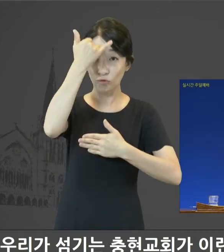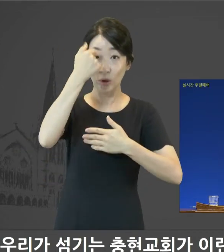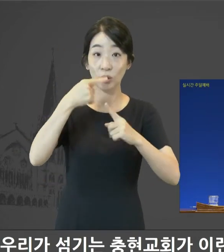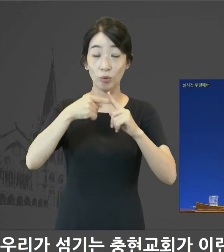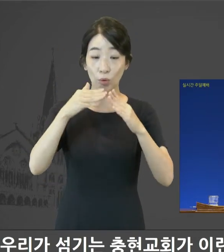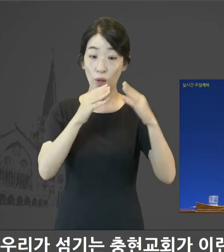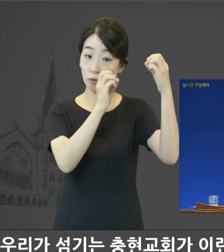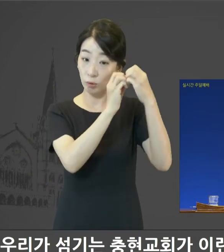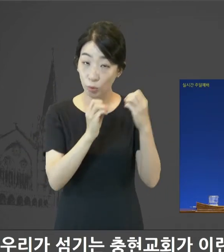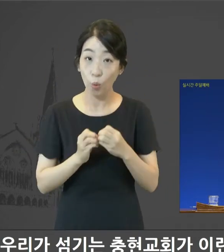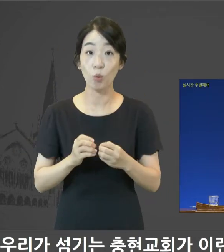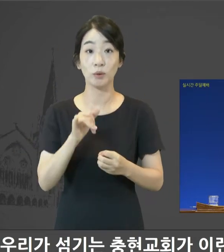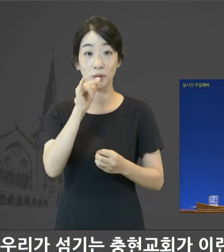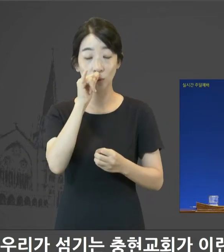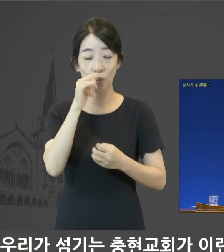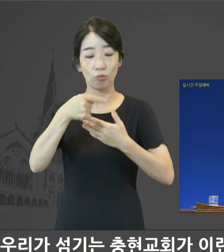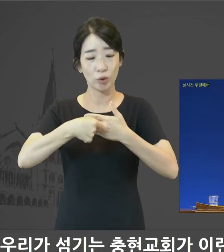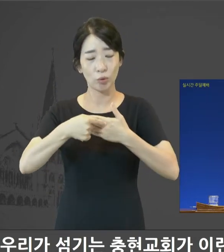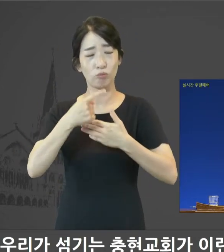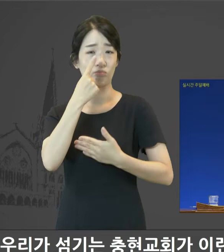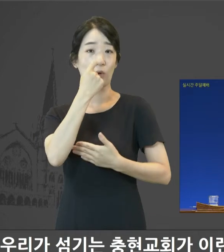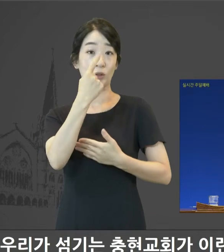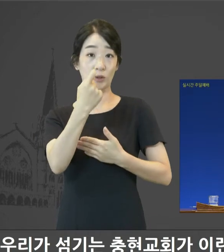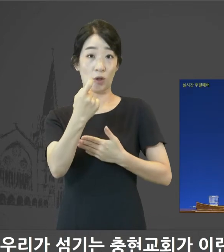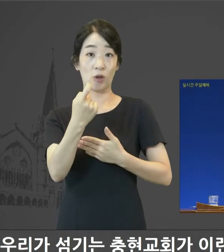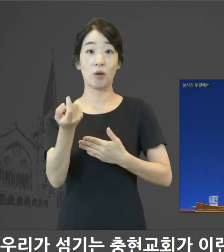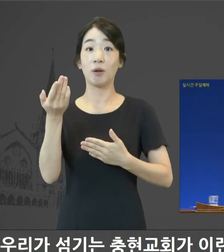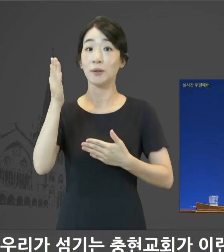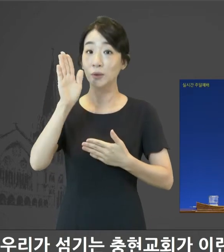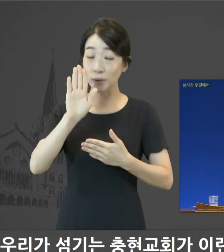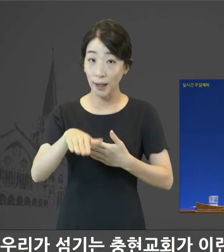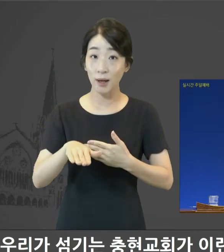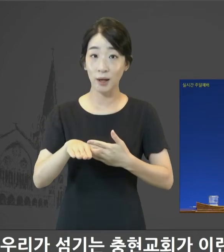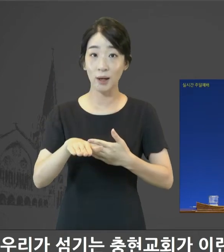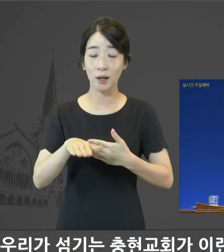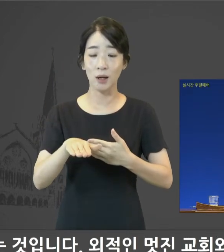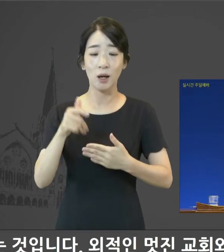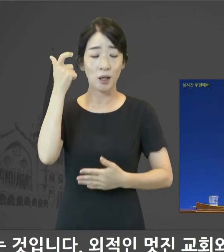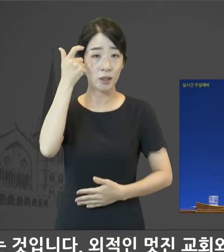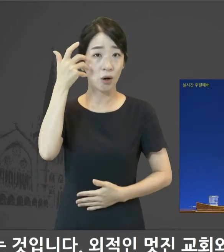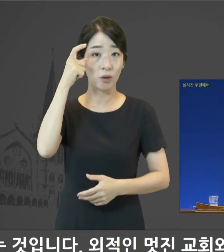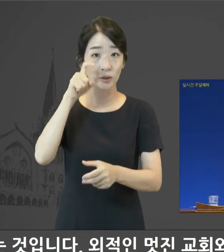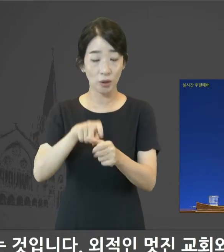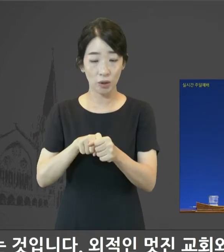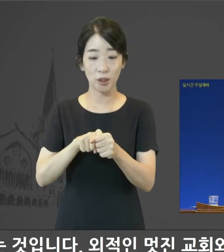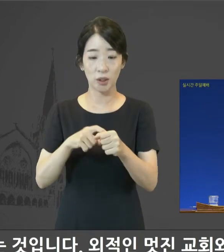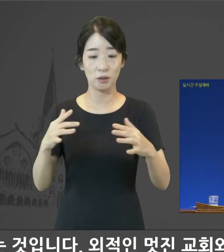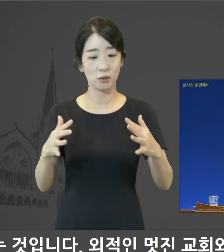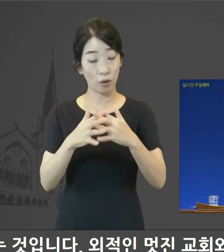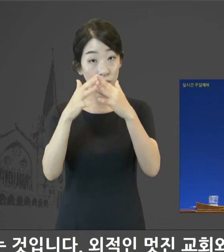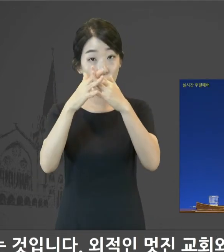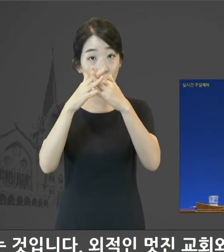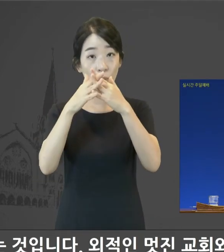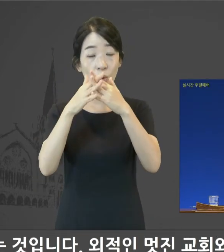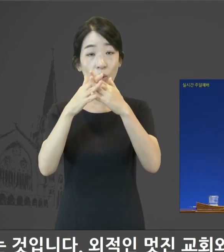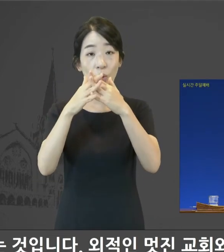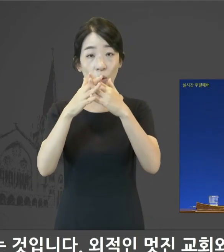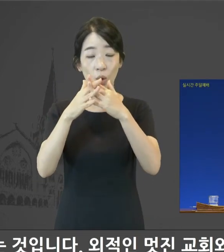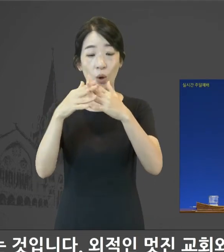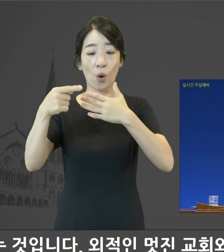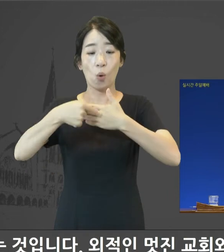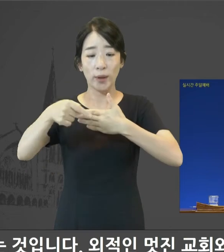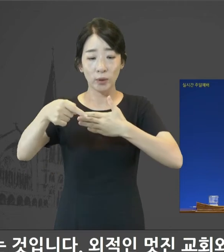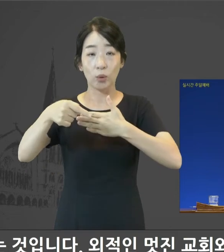전통도 갖고 있습니다. 그런데 정말 영적인 구조물도 우리 외적인 구조물보다 훨씬